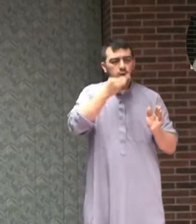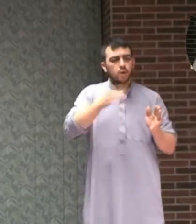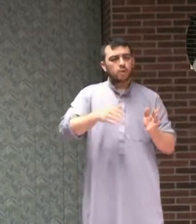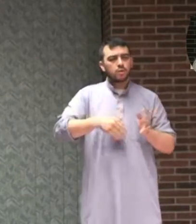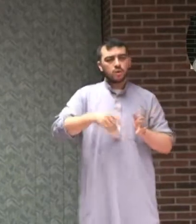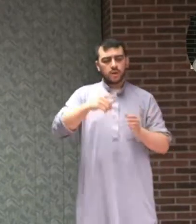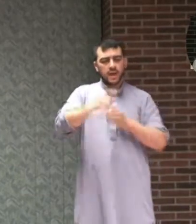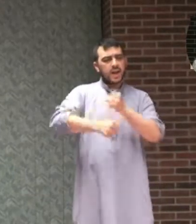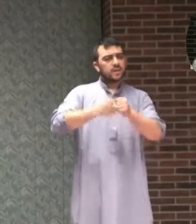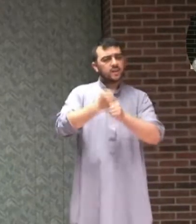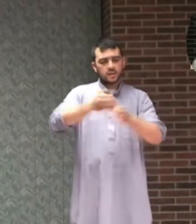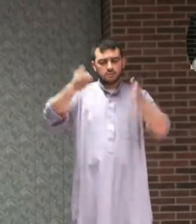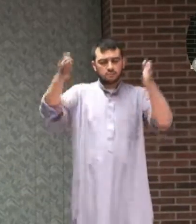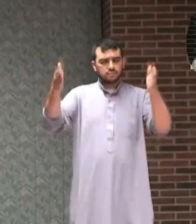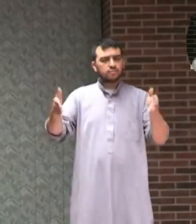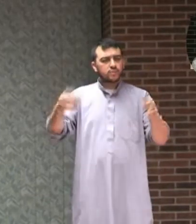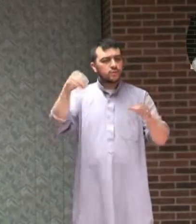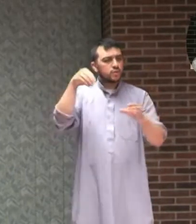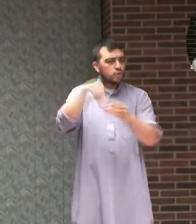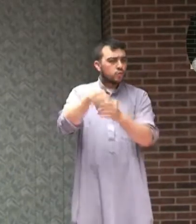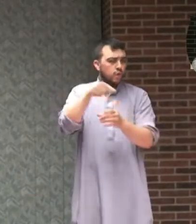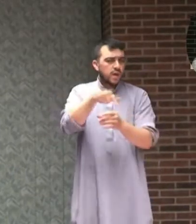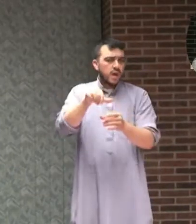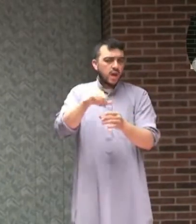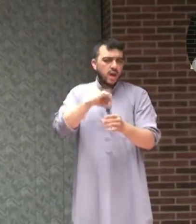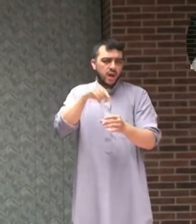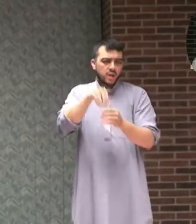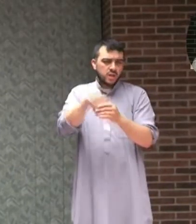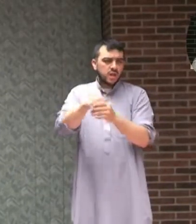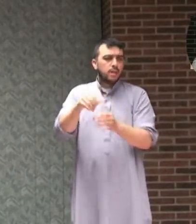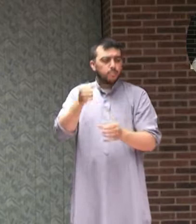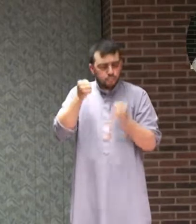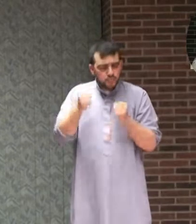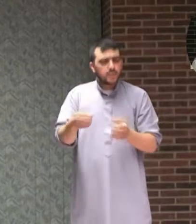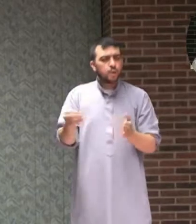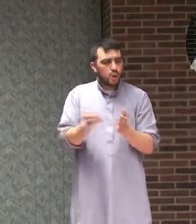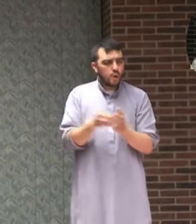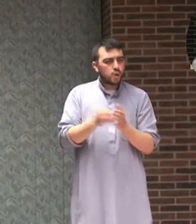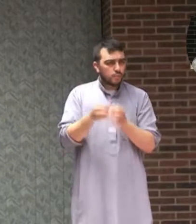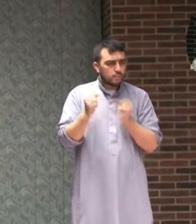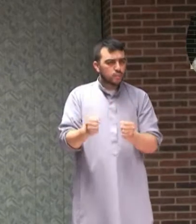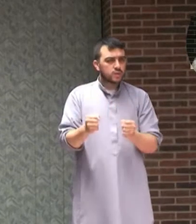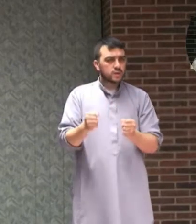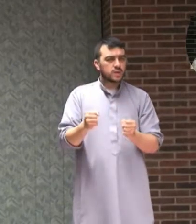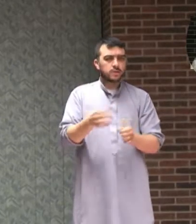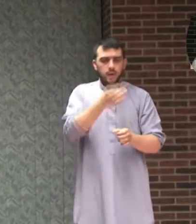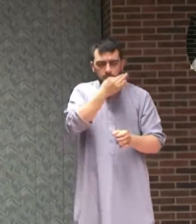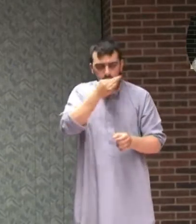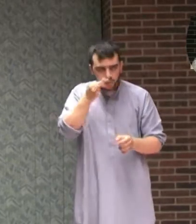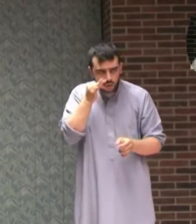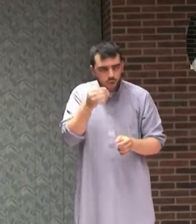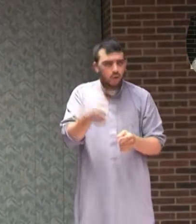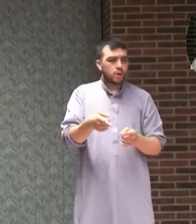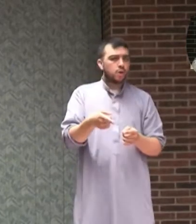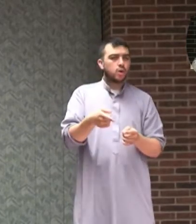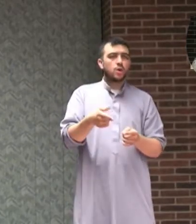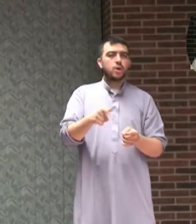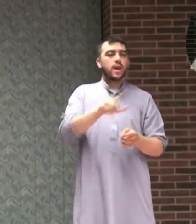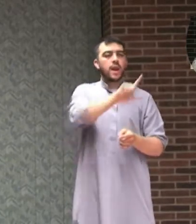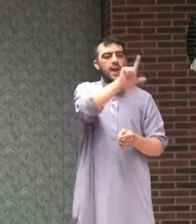Siyam, il y a encore l'occasion et l'appel de pouvoir purifier son âme à travers cet acte